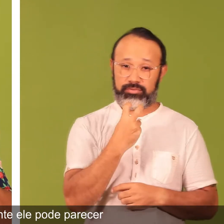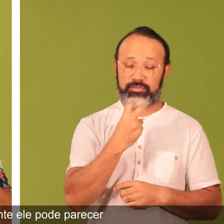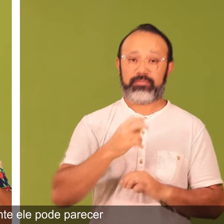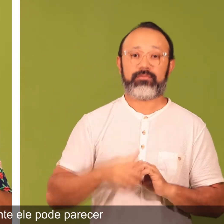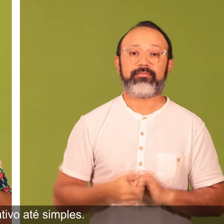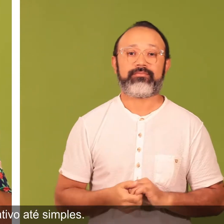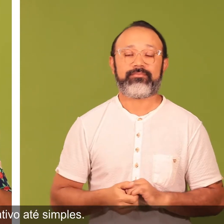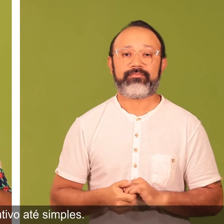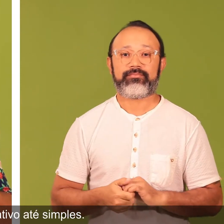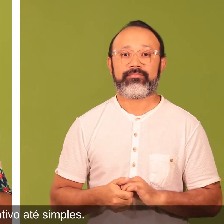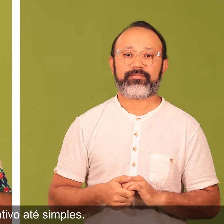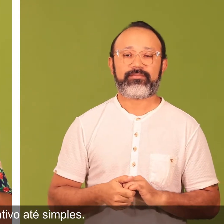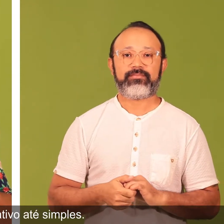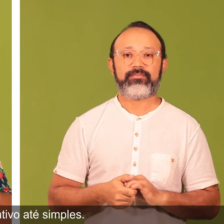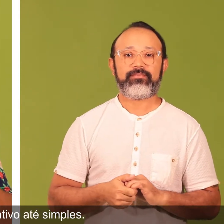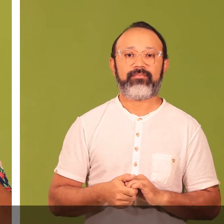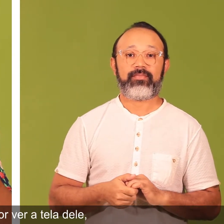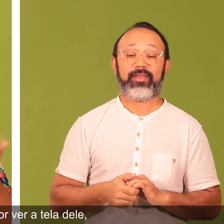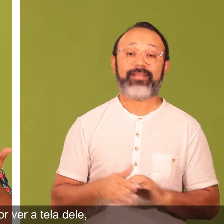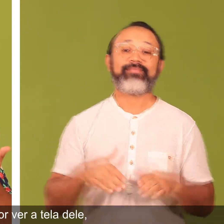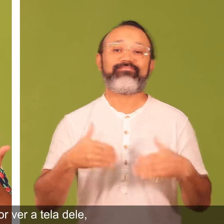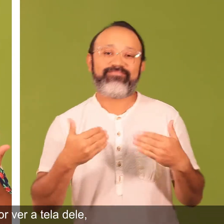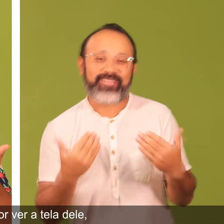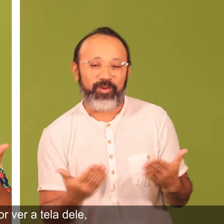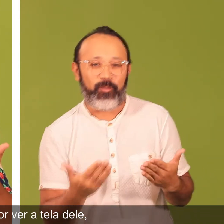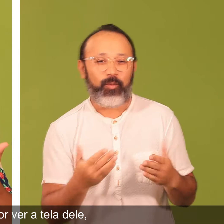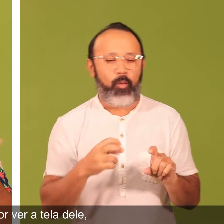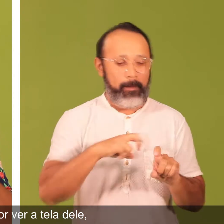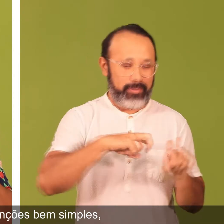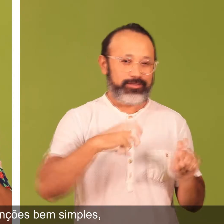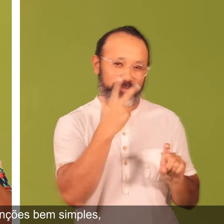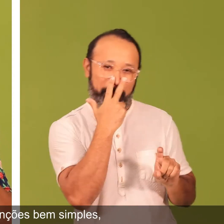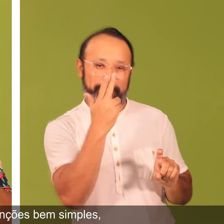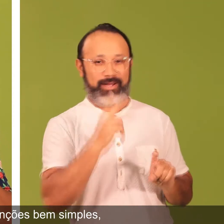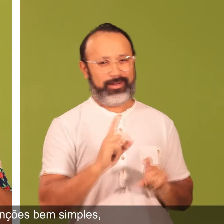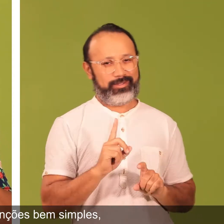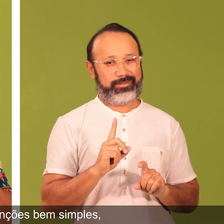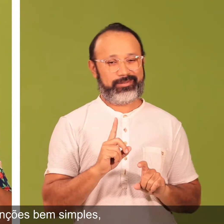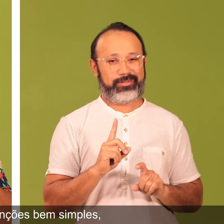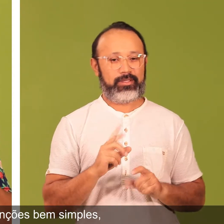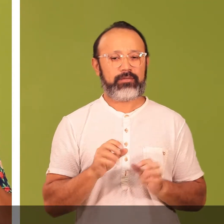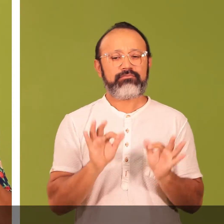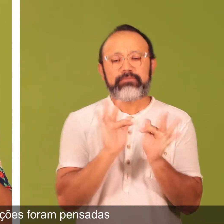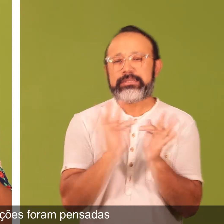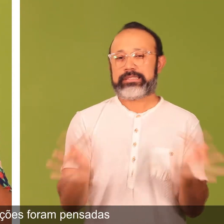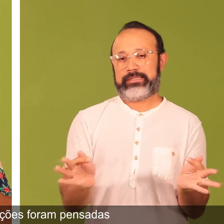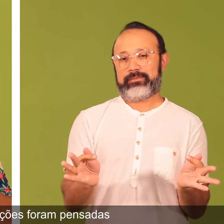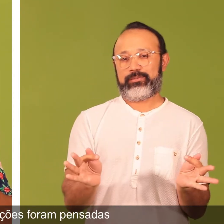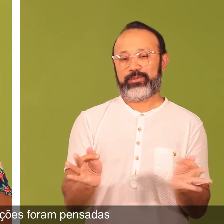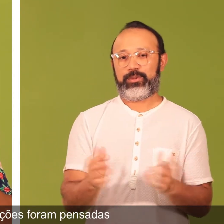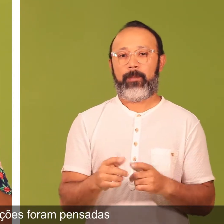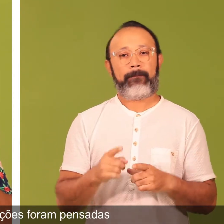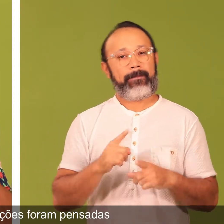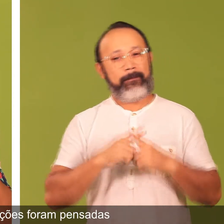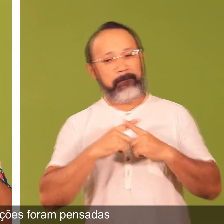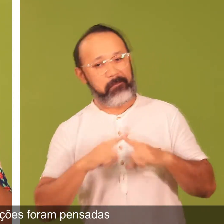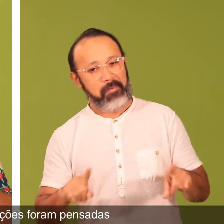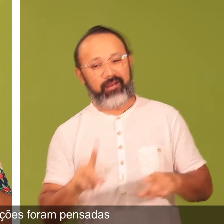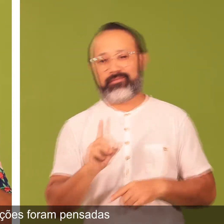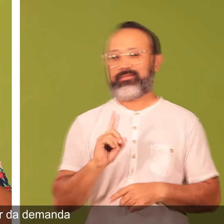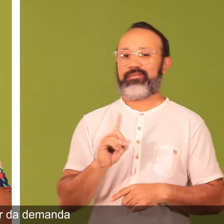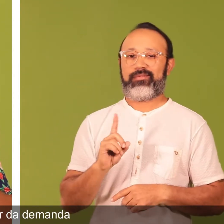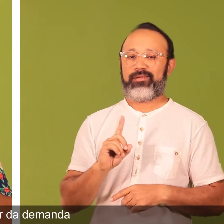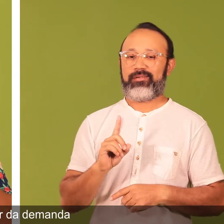aparentemente ele pode parecer um aplicativo até simples se você for ver a tela dele ele vai ter funções bem simples mas estas funções